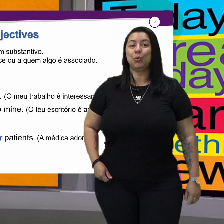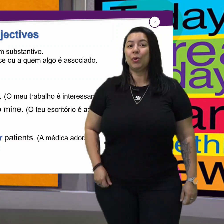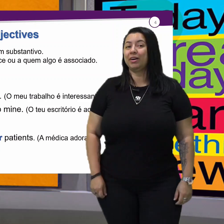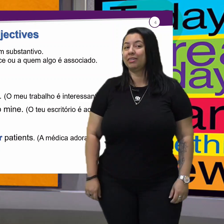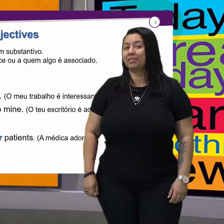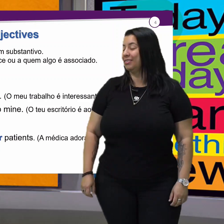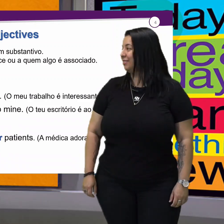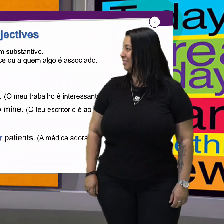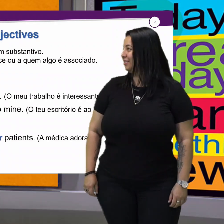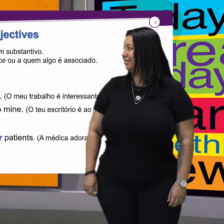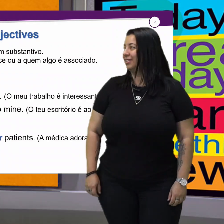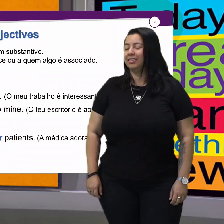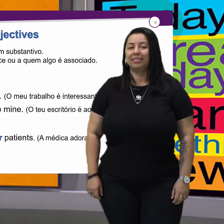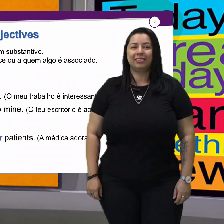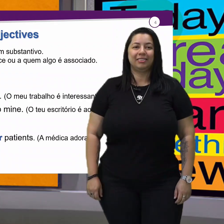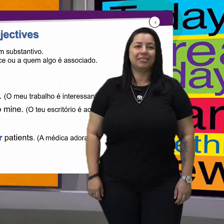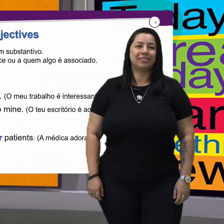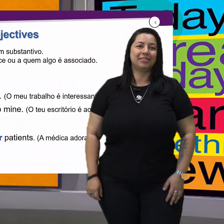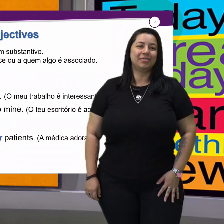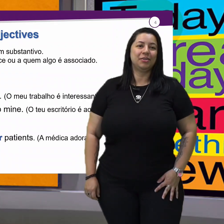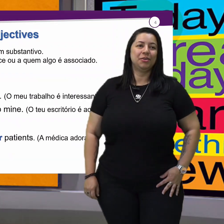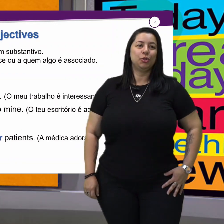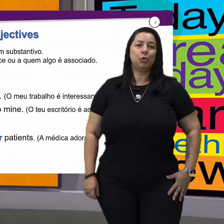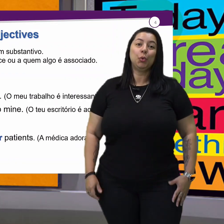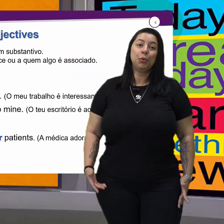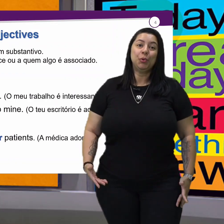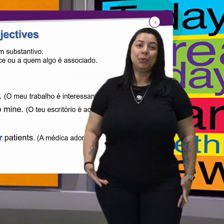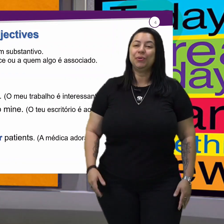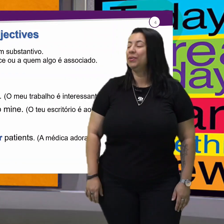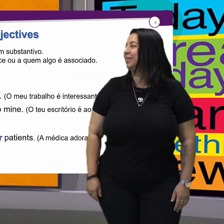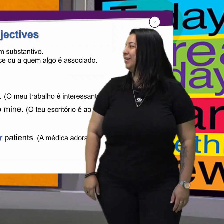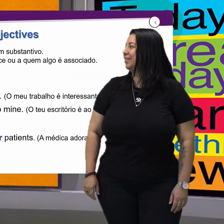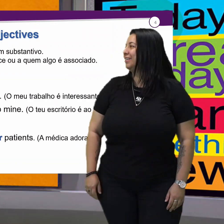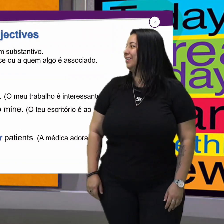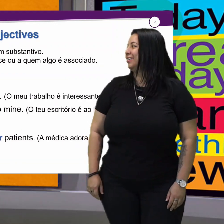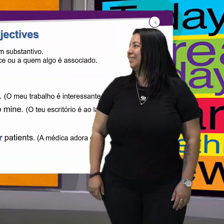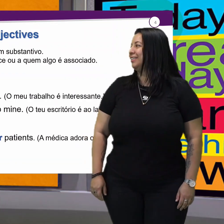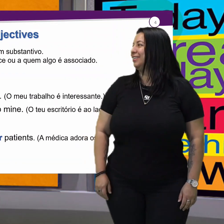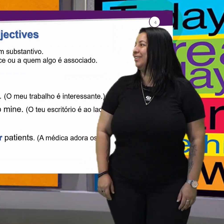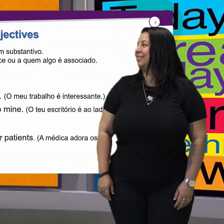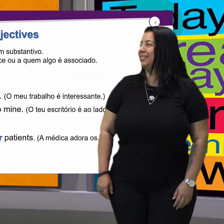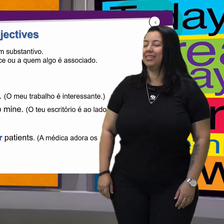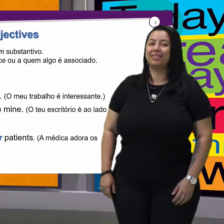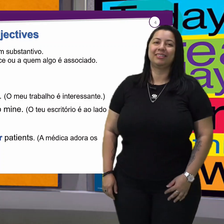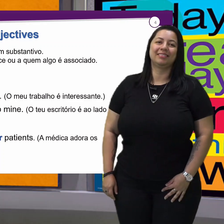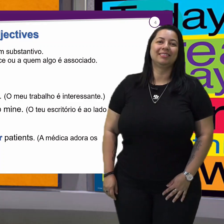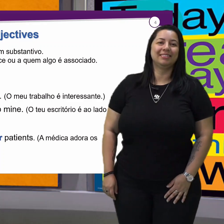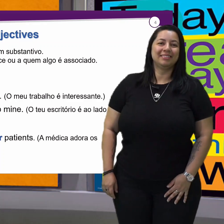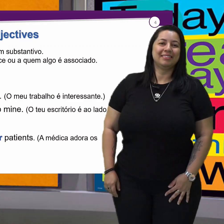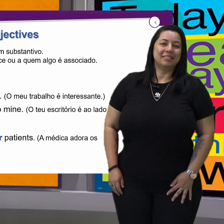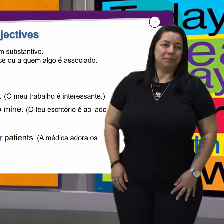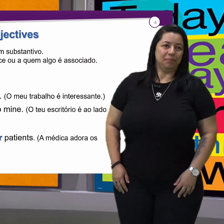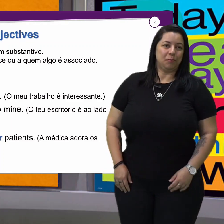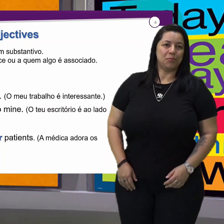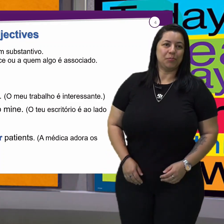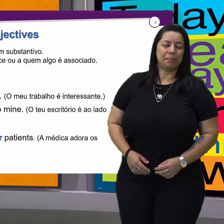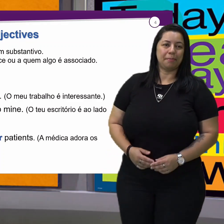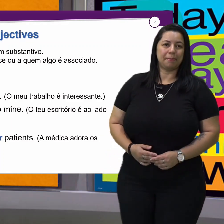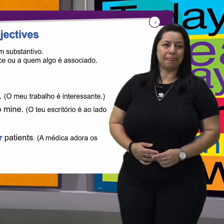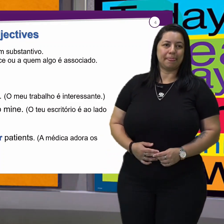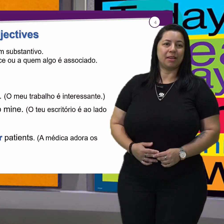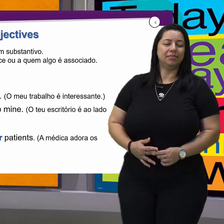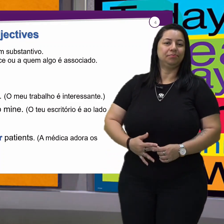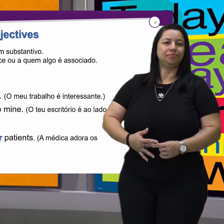Teu, tua. Eu uso teu, tua. E apesar de que tem às vezes essa carga para algumas pessoas, tu. Então, esse